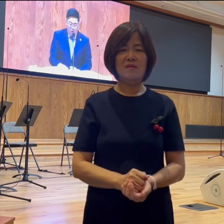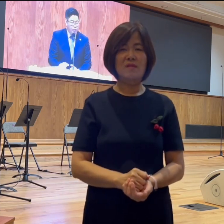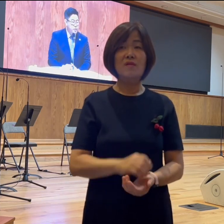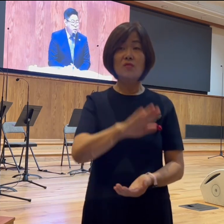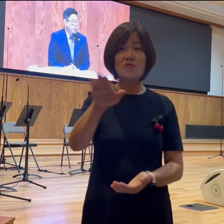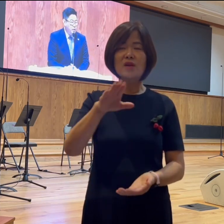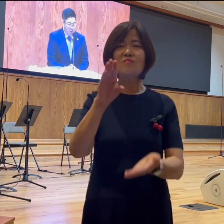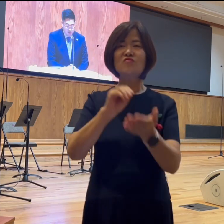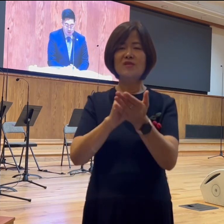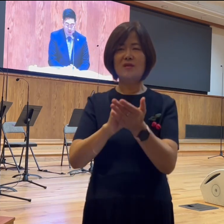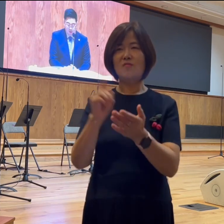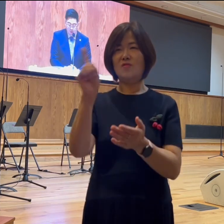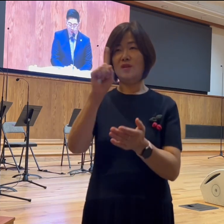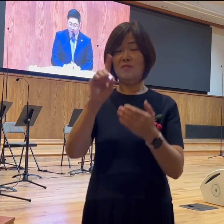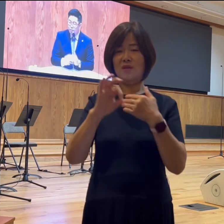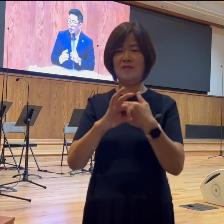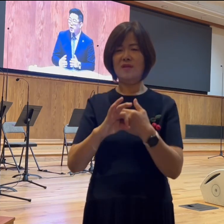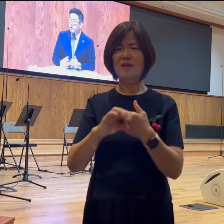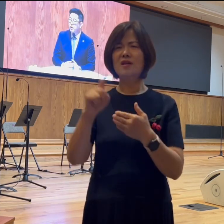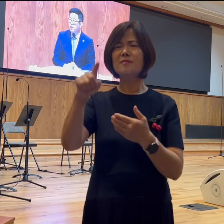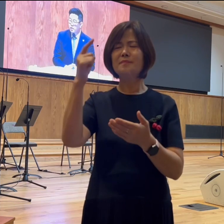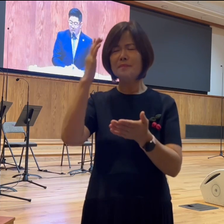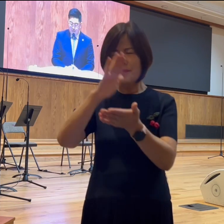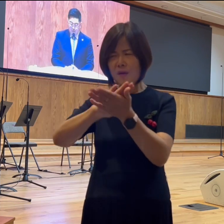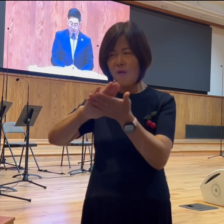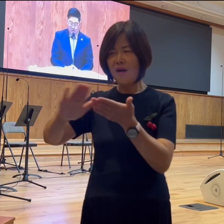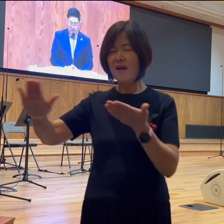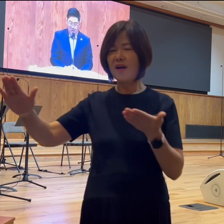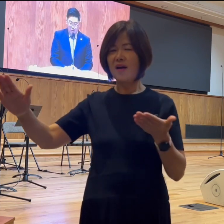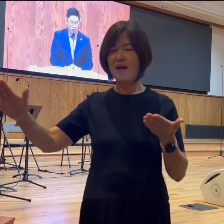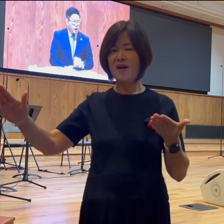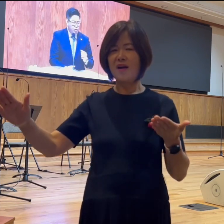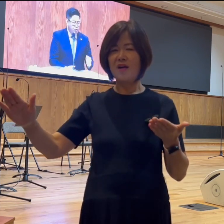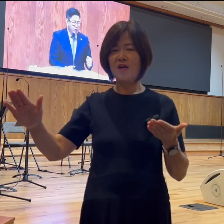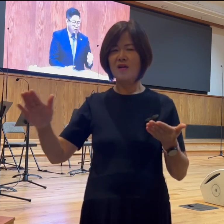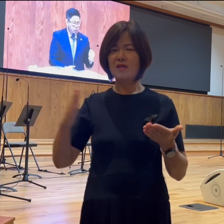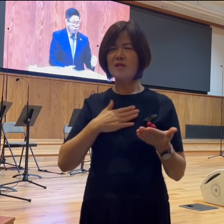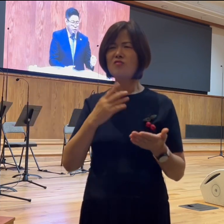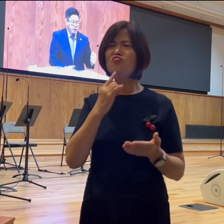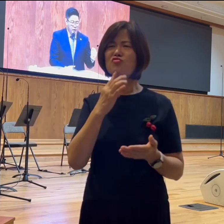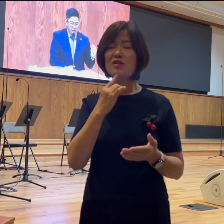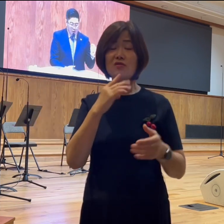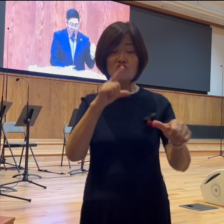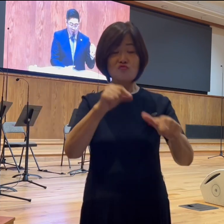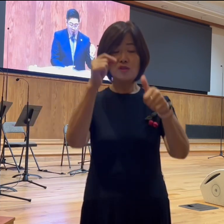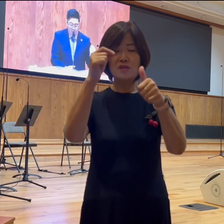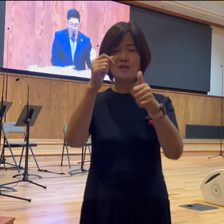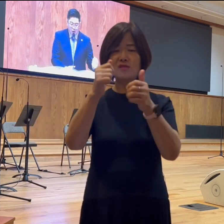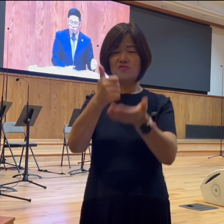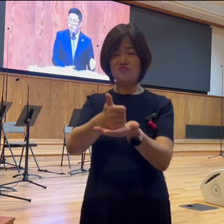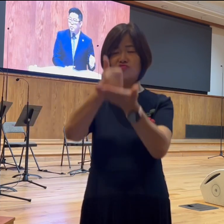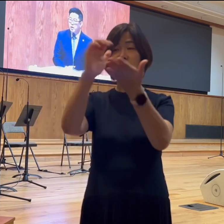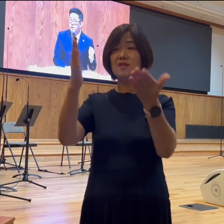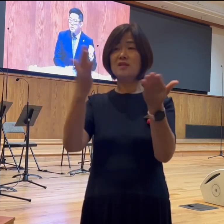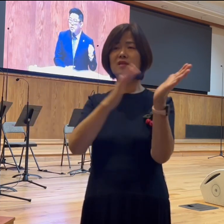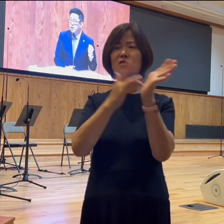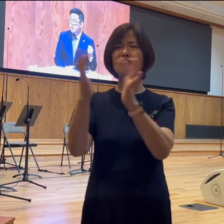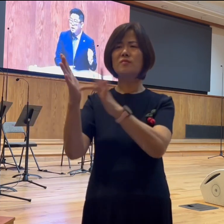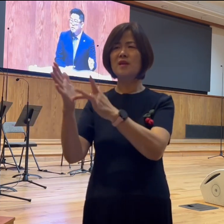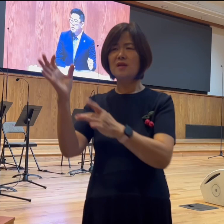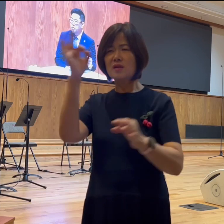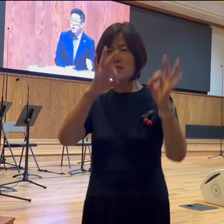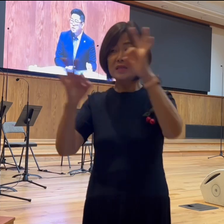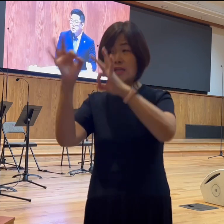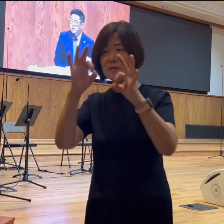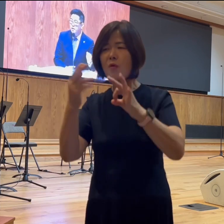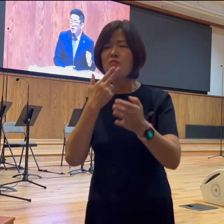우리의 문제가 뭐냐면 그 평안을 우리의 유일한 구원자 되시는 예수님에게서